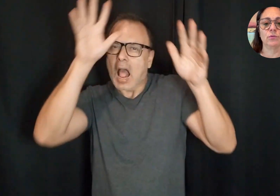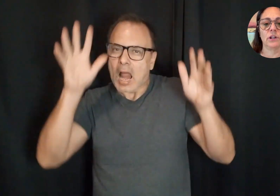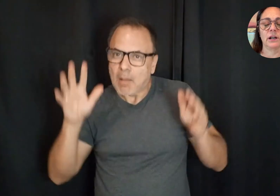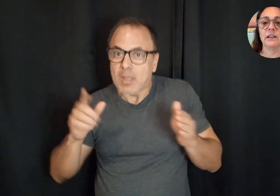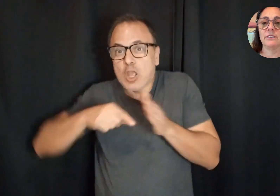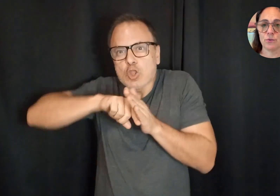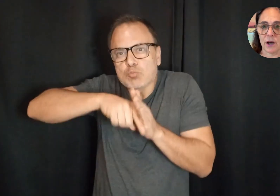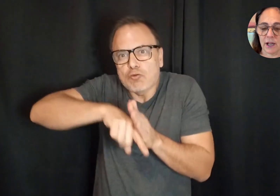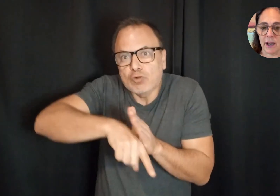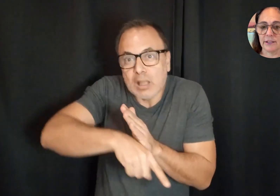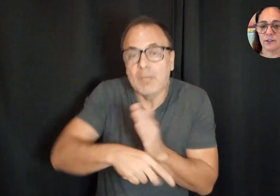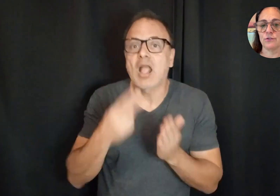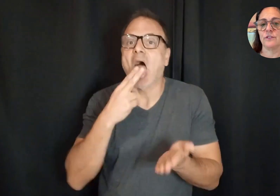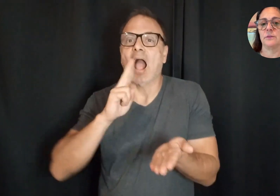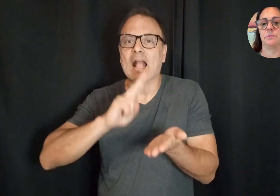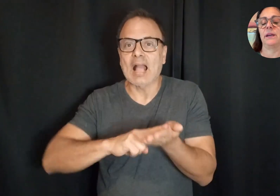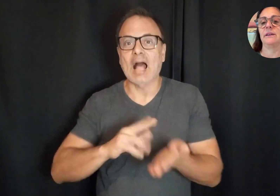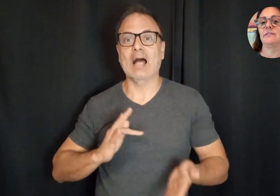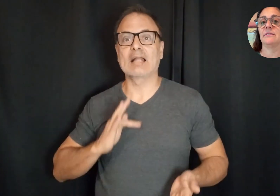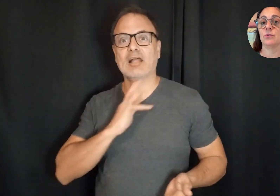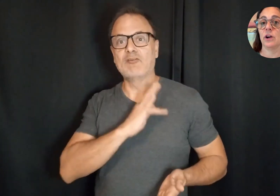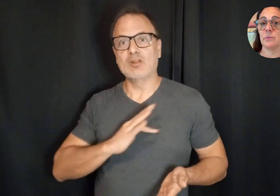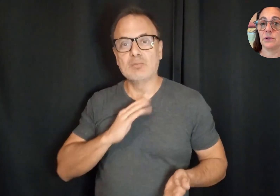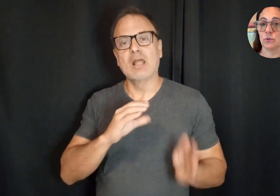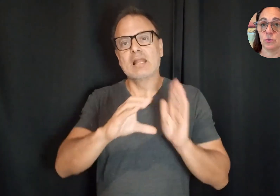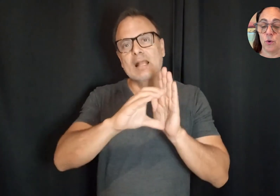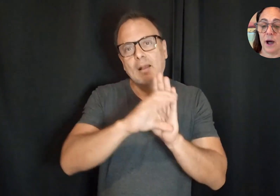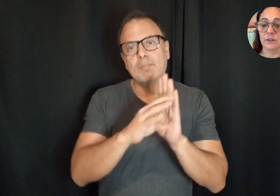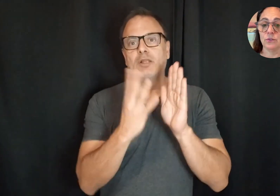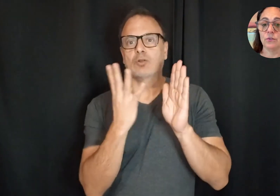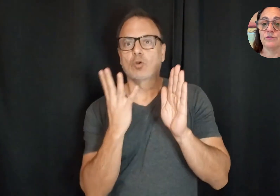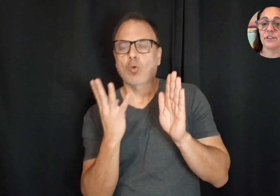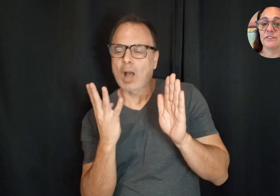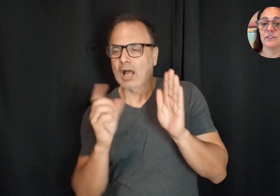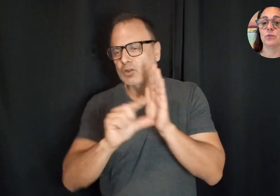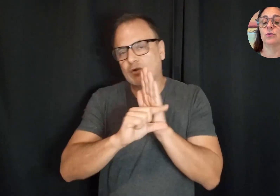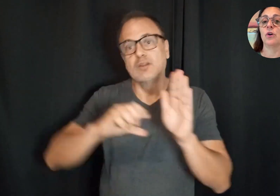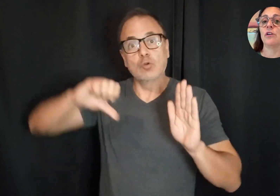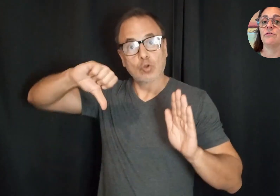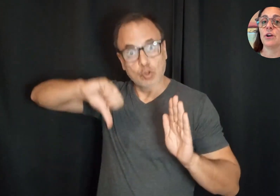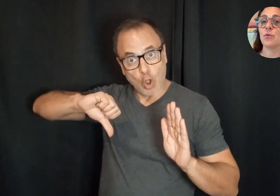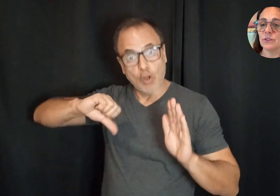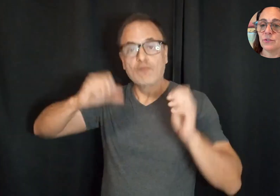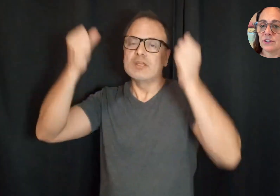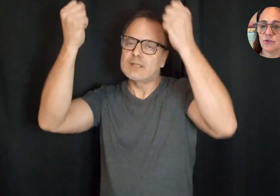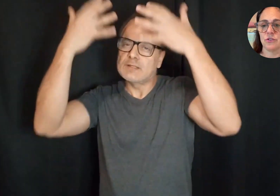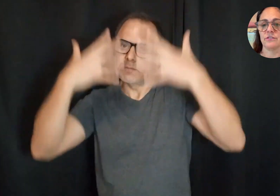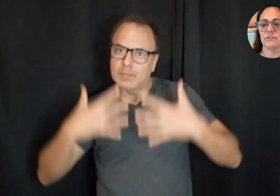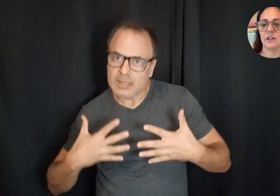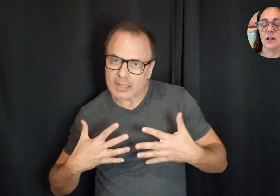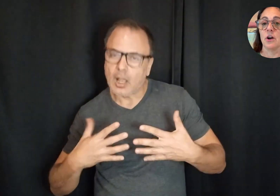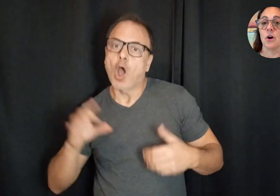profunda em sua carta aos Filipenses, no capítulo 4, versículo 9, quando ele diz: o